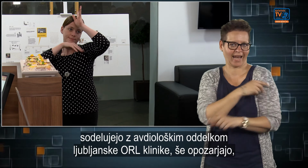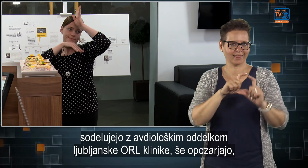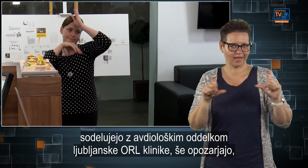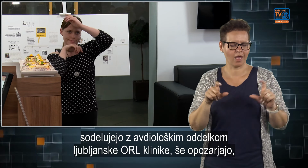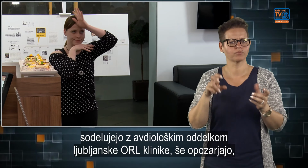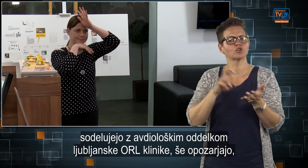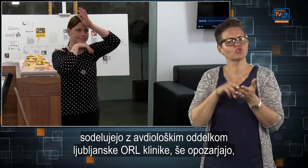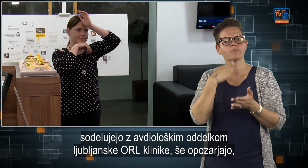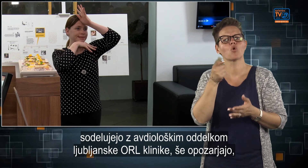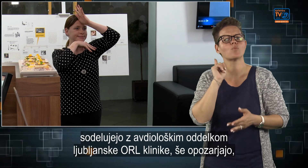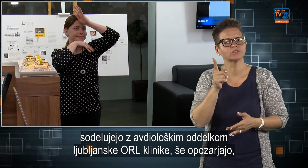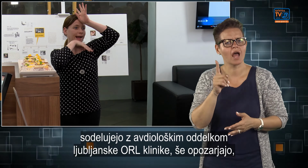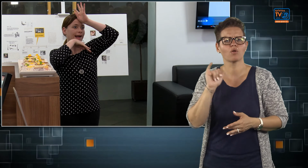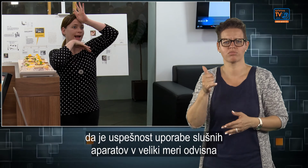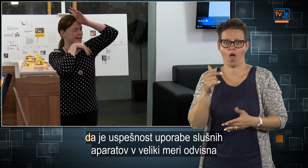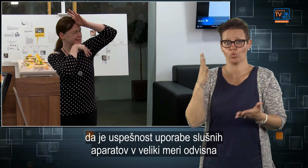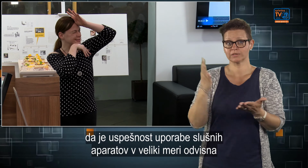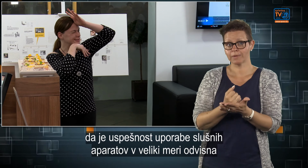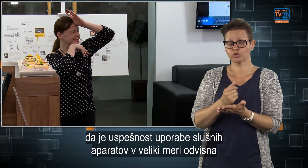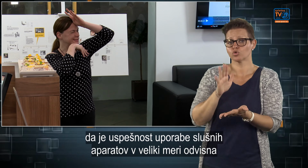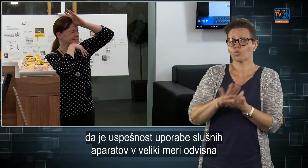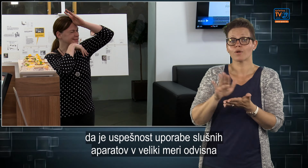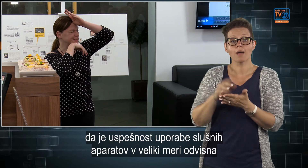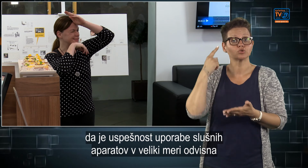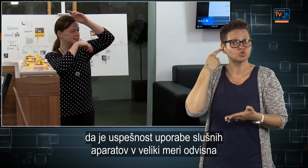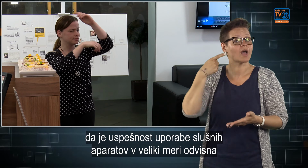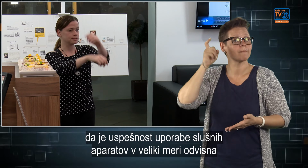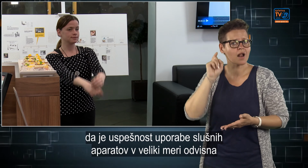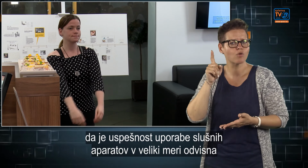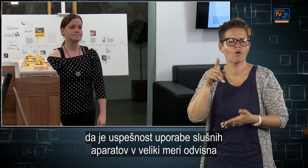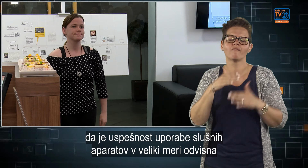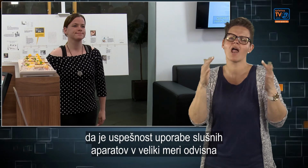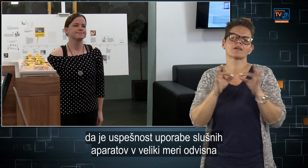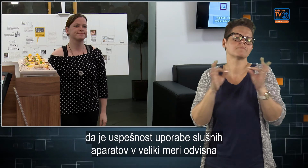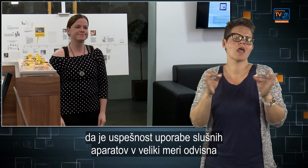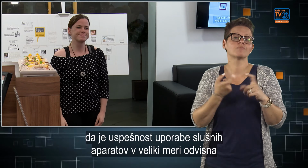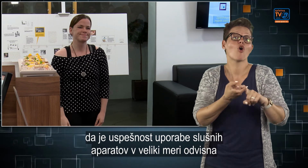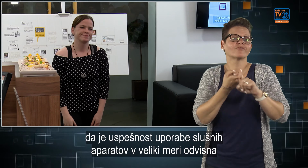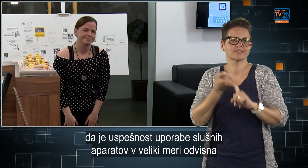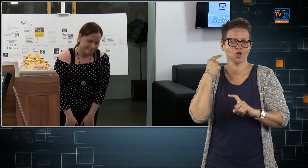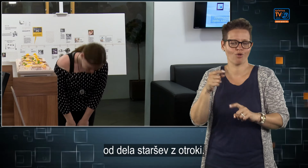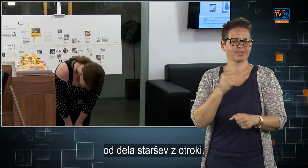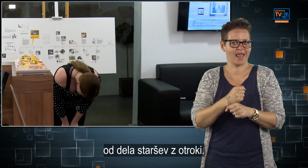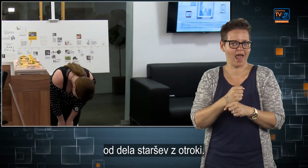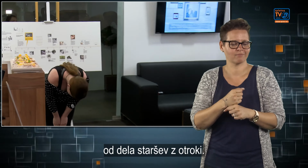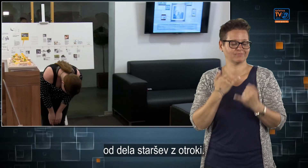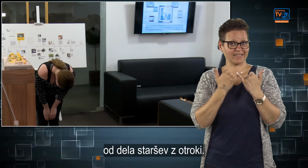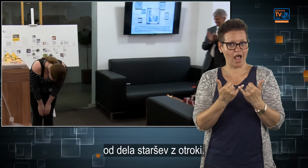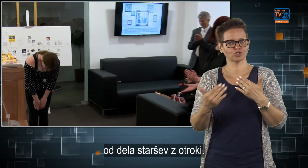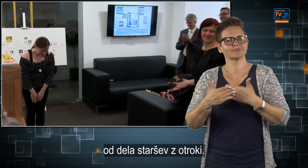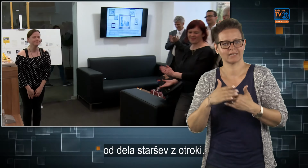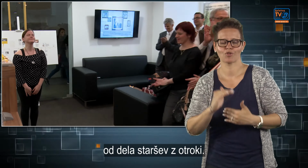še opozarjajo, da je uspešnost uporabe slušnih aparatov v veliki meri odvisna od dela staršev z